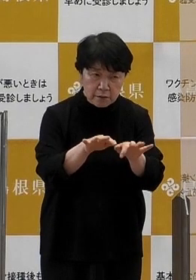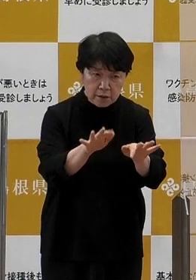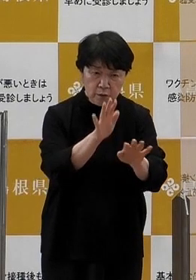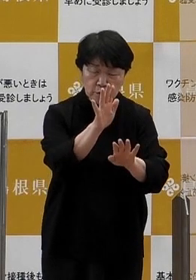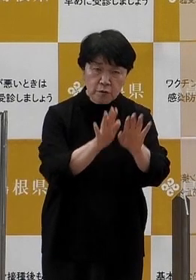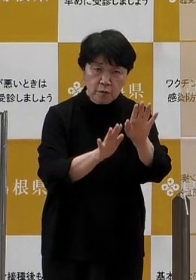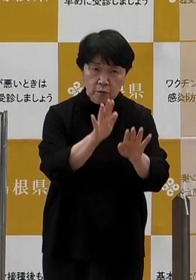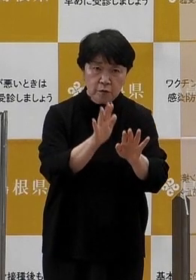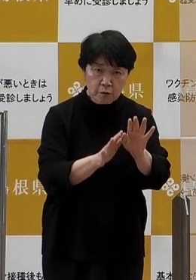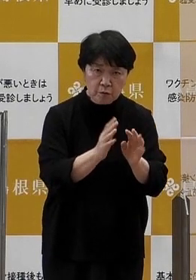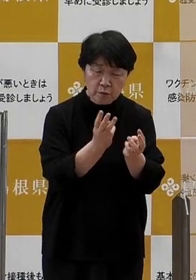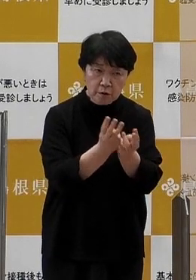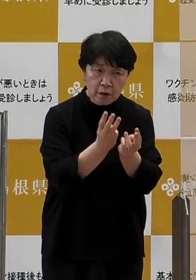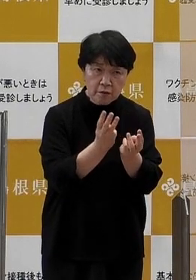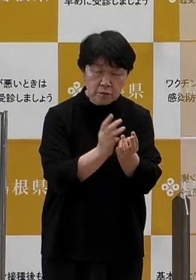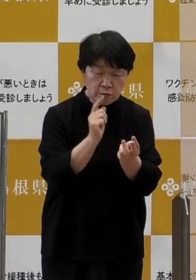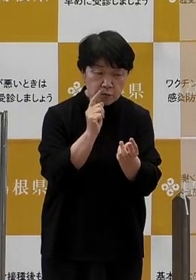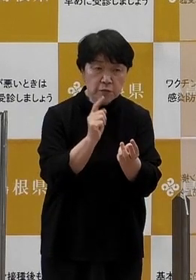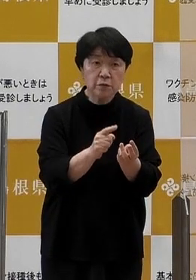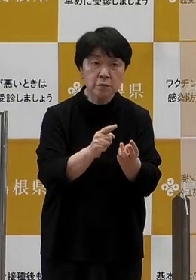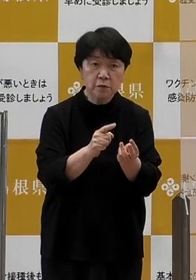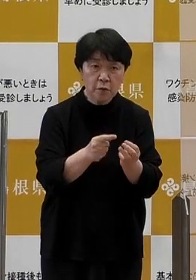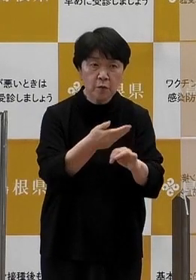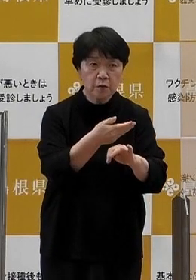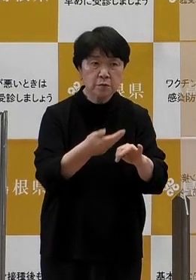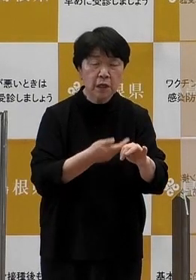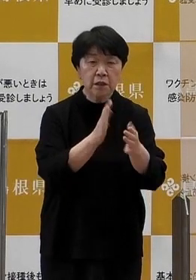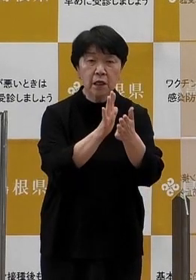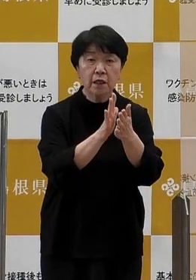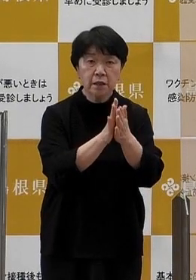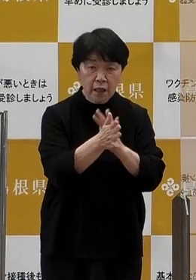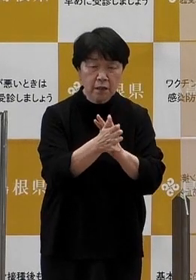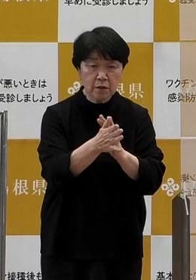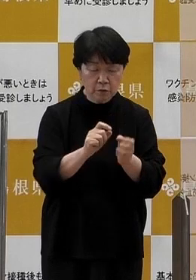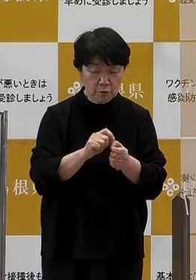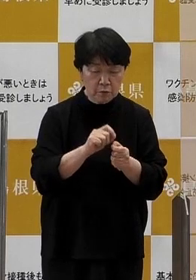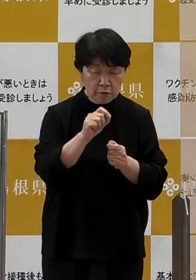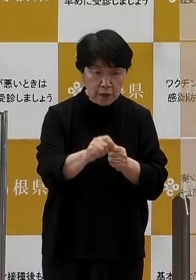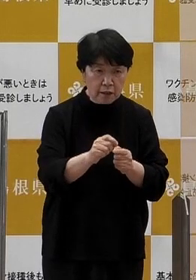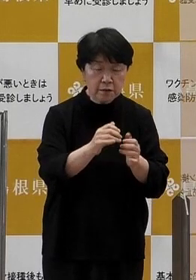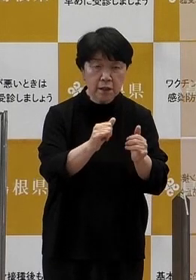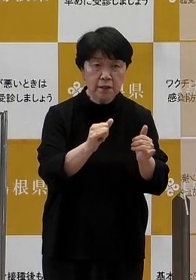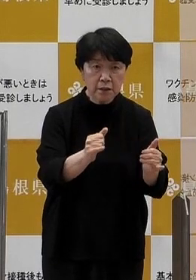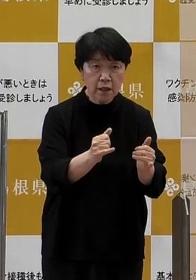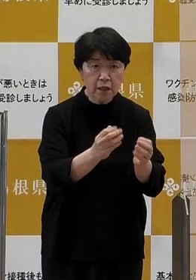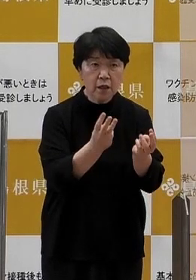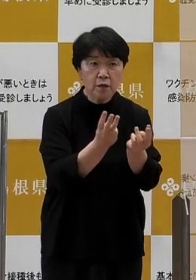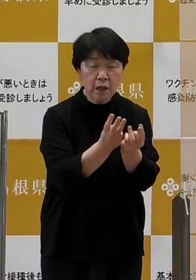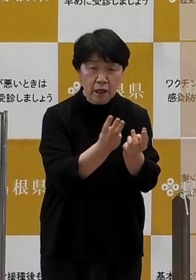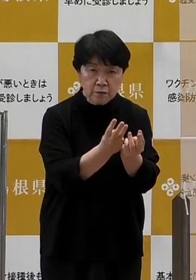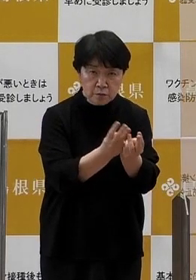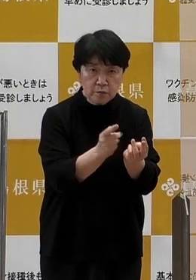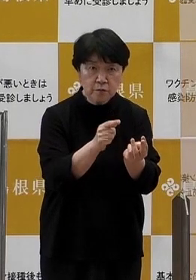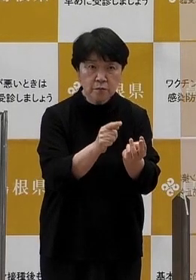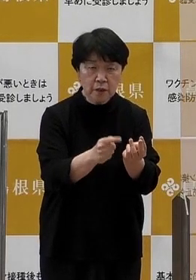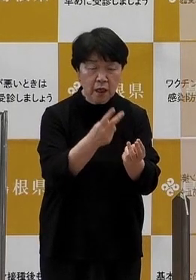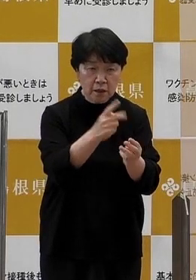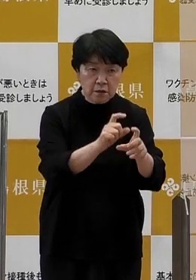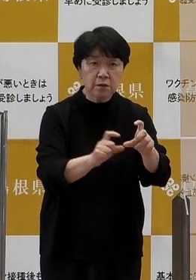と、島根県の感染者数よりの2倍を超えているところっていうの